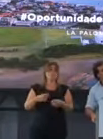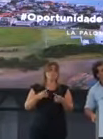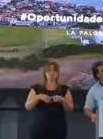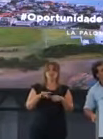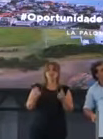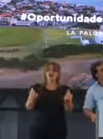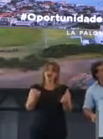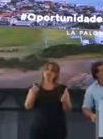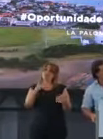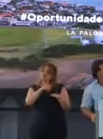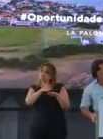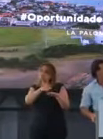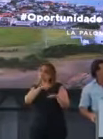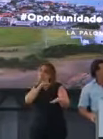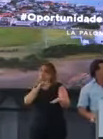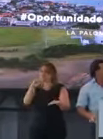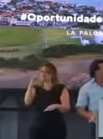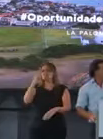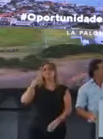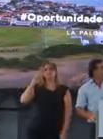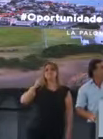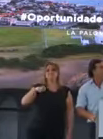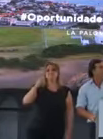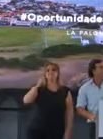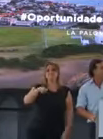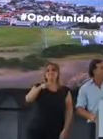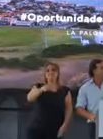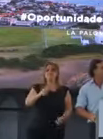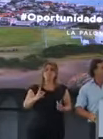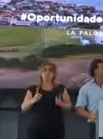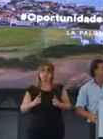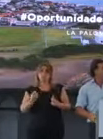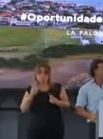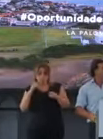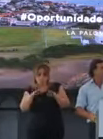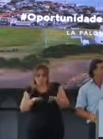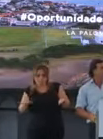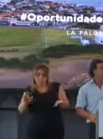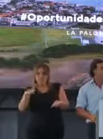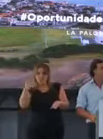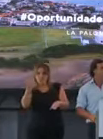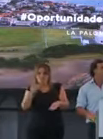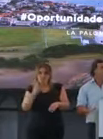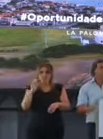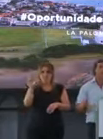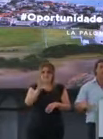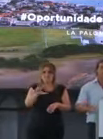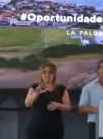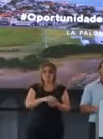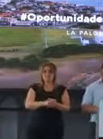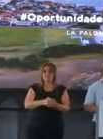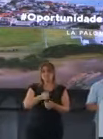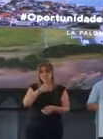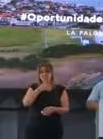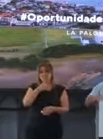Dejé el auto estacionado medio lejos, caminé, me esperó una mesita de hormigón que está fuera del liceo, yo llevé mi